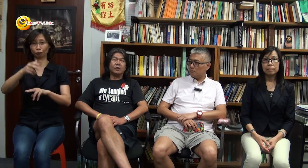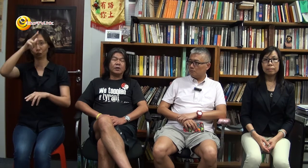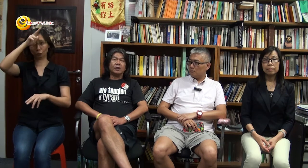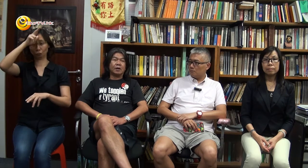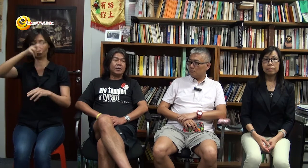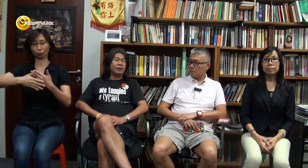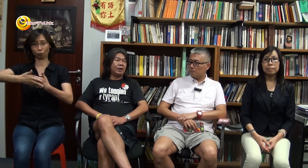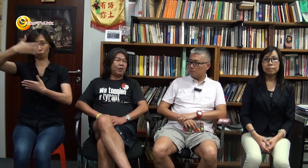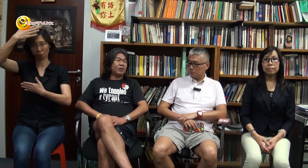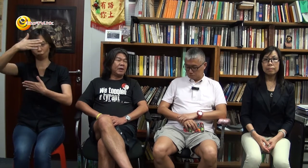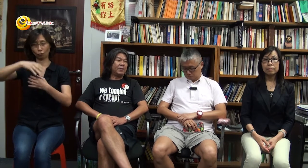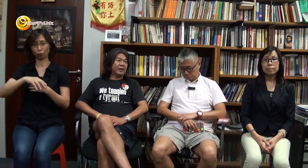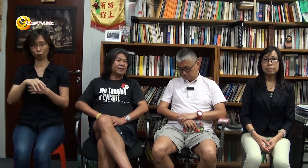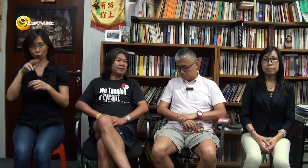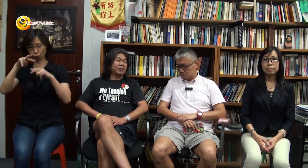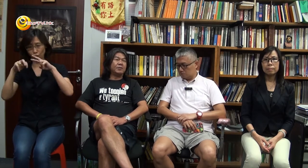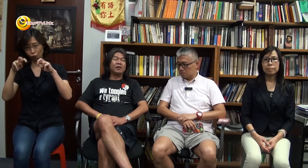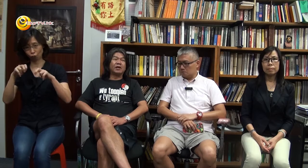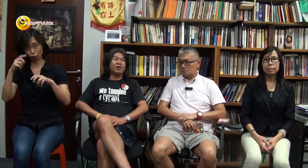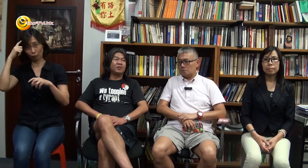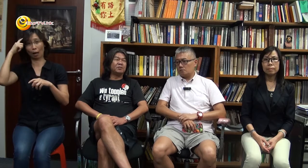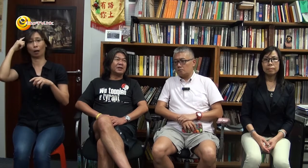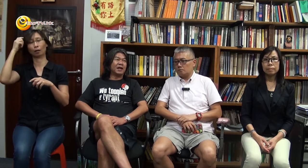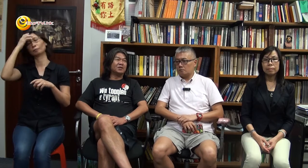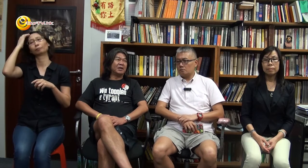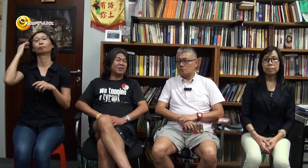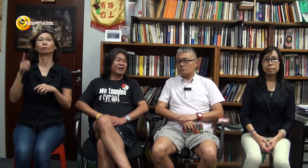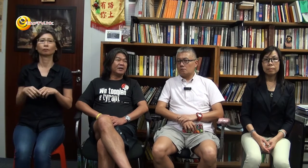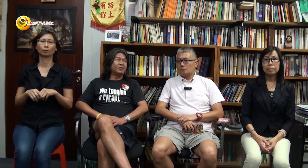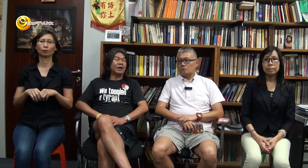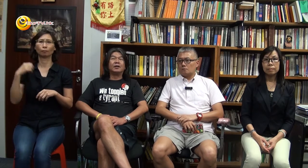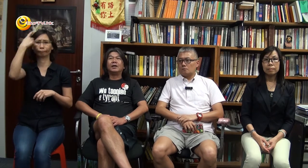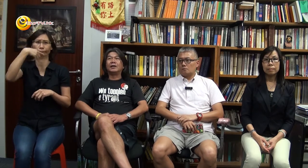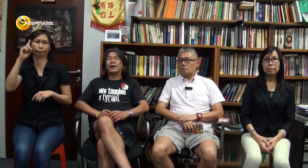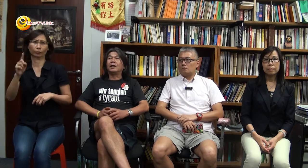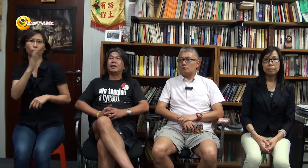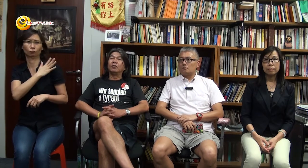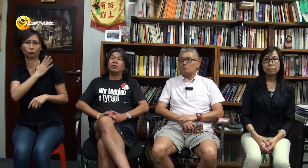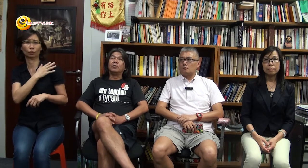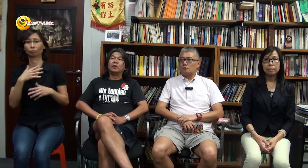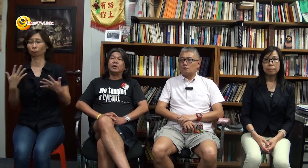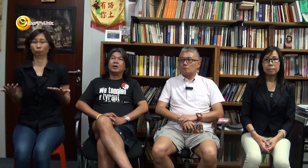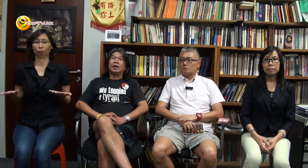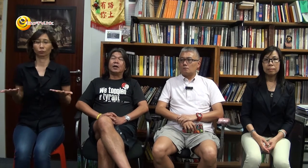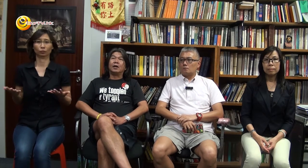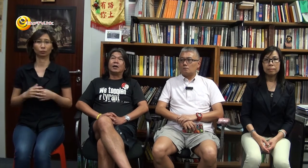宇，咁呢一波都未平，到底邊個應該問責都未平。咁嗱，你睇下由